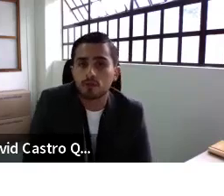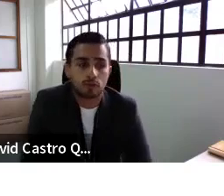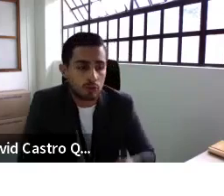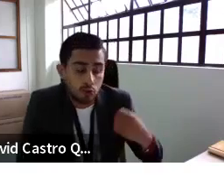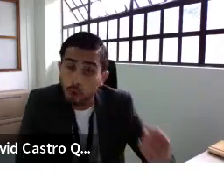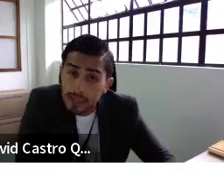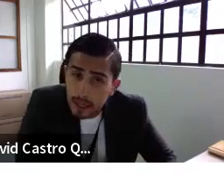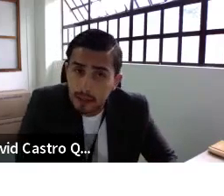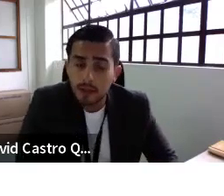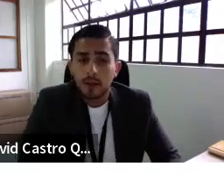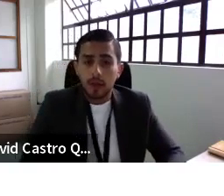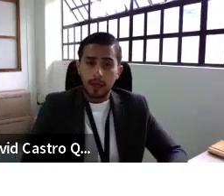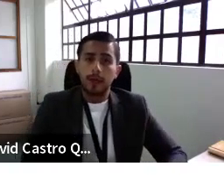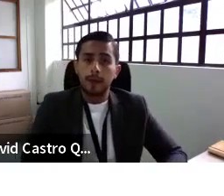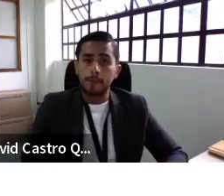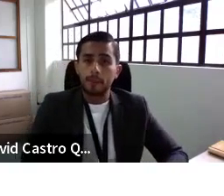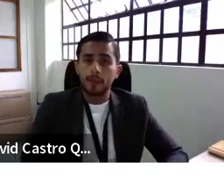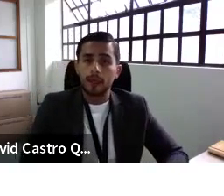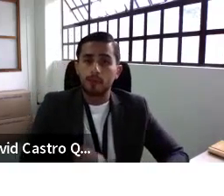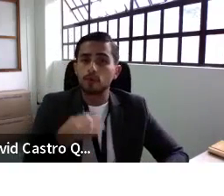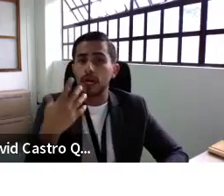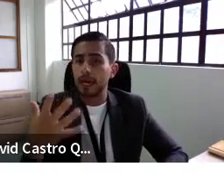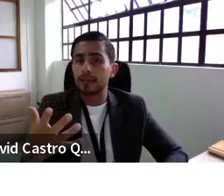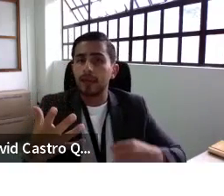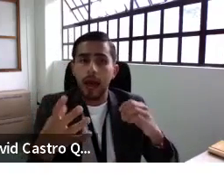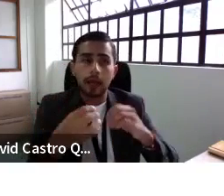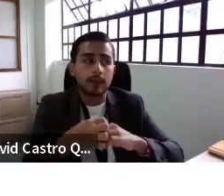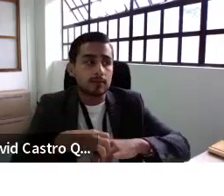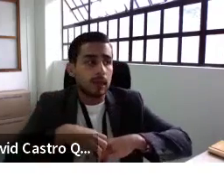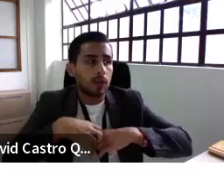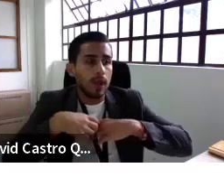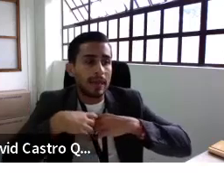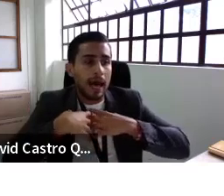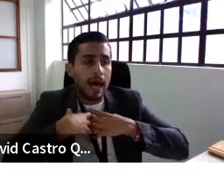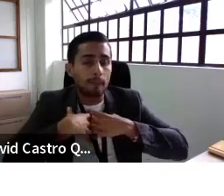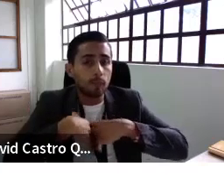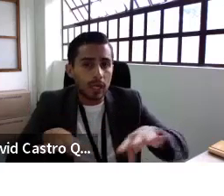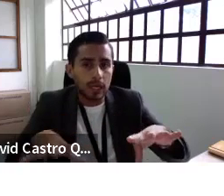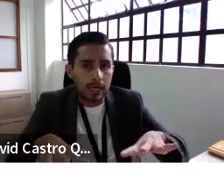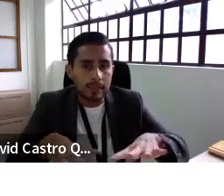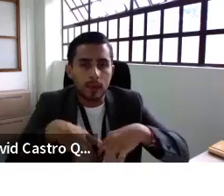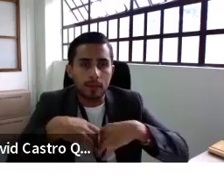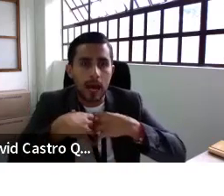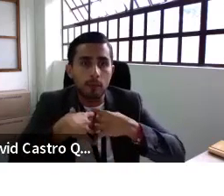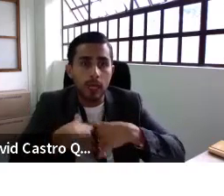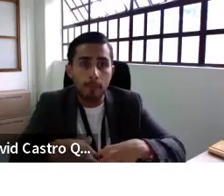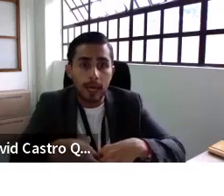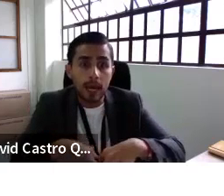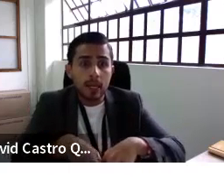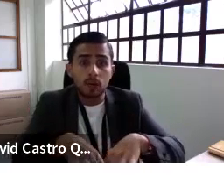muestran que mucha de la gente que antes en una mirada muy generalista en una mirada muy amplia y